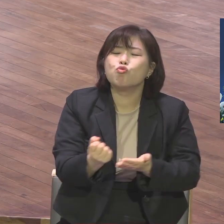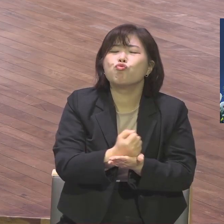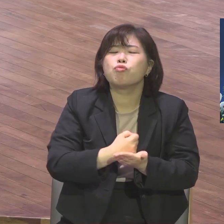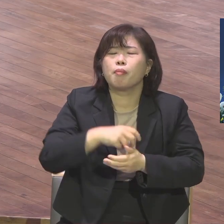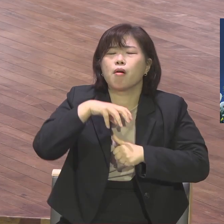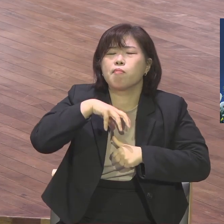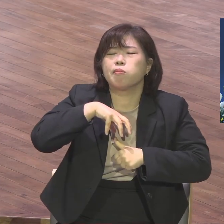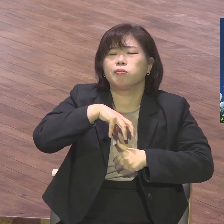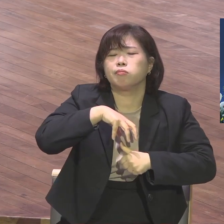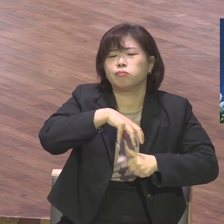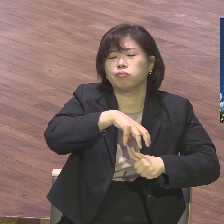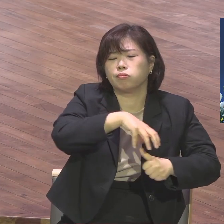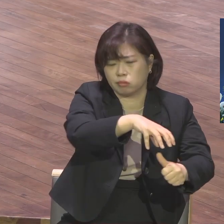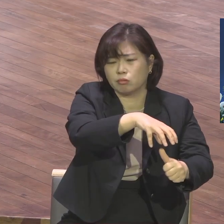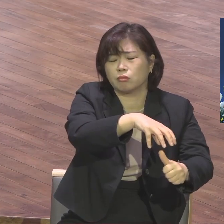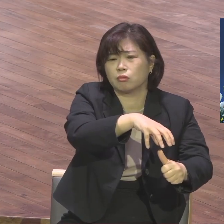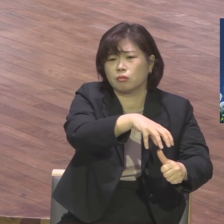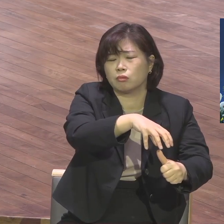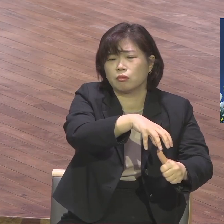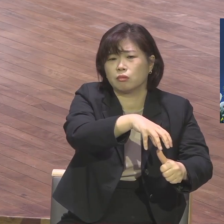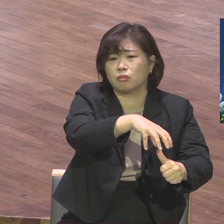이 모든 인류 인간들을